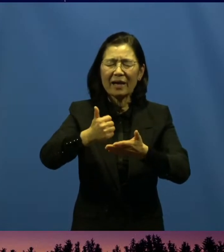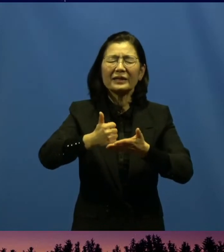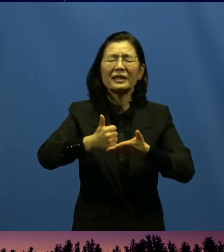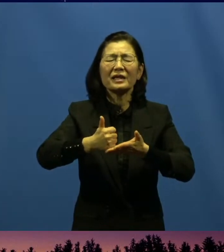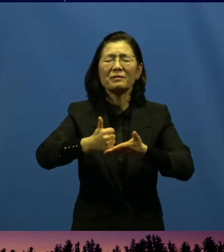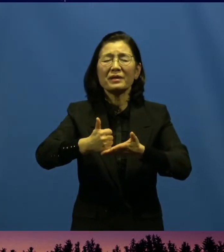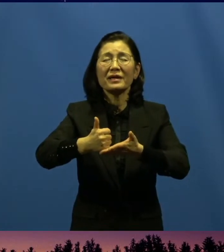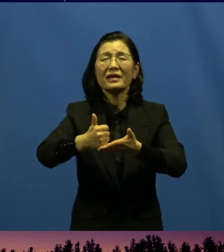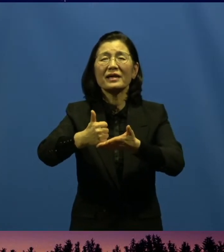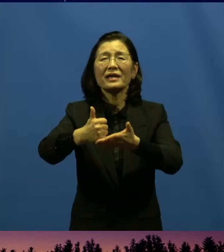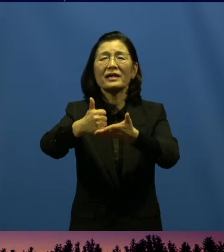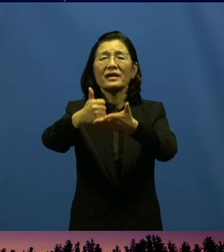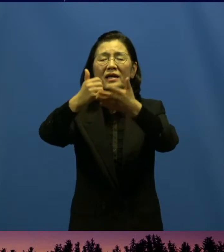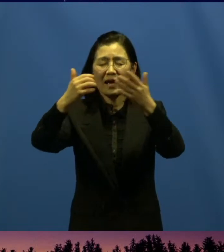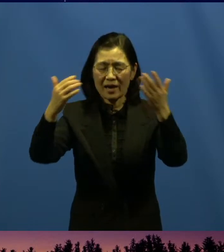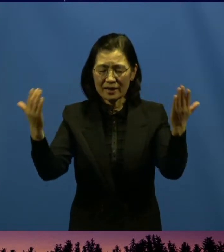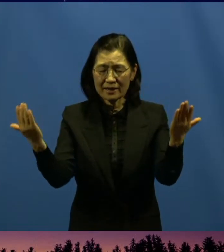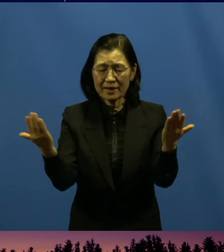하나님이